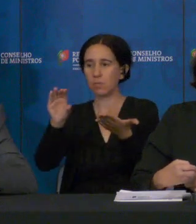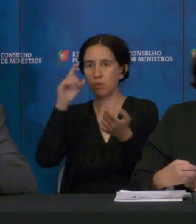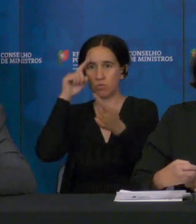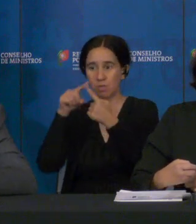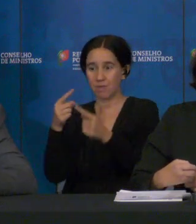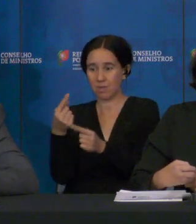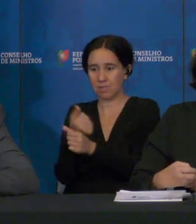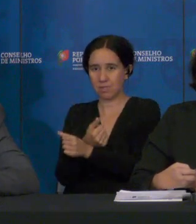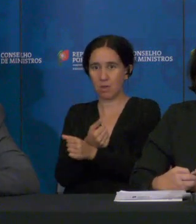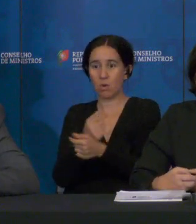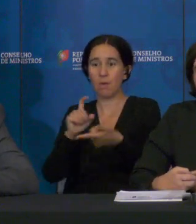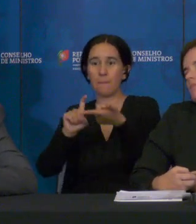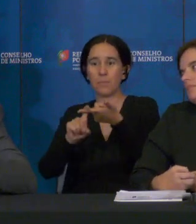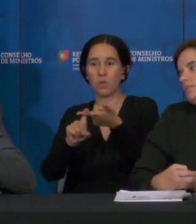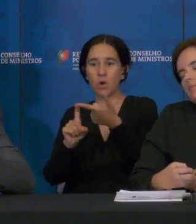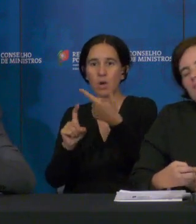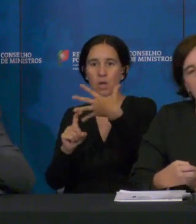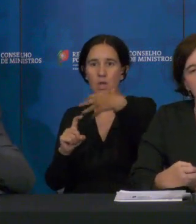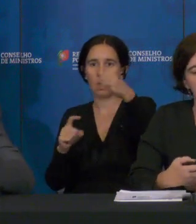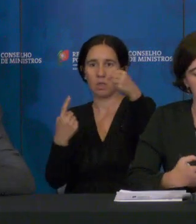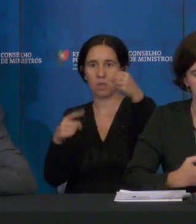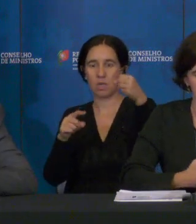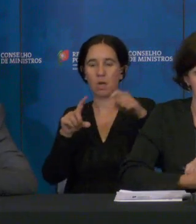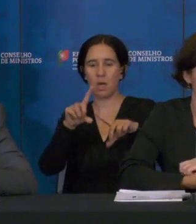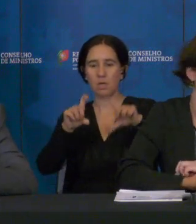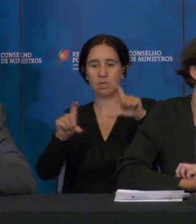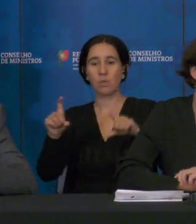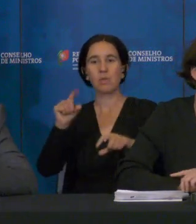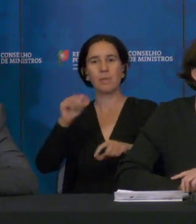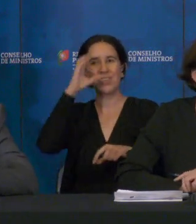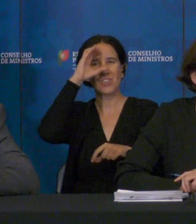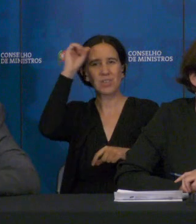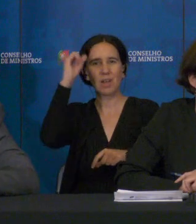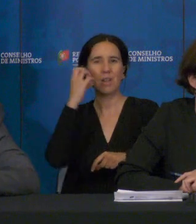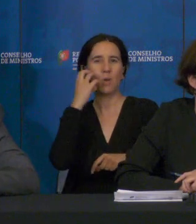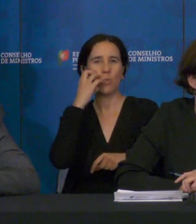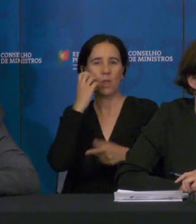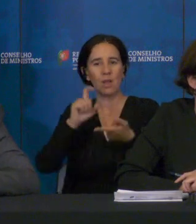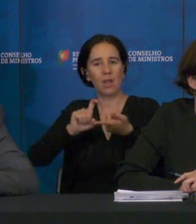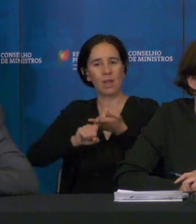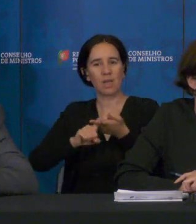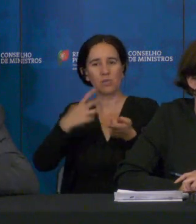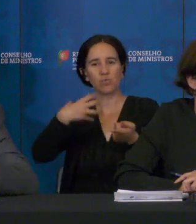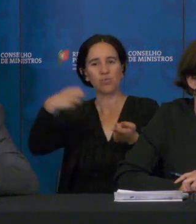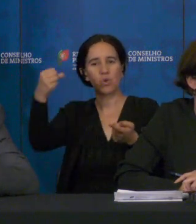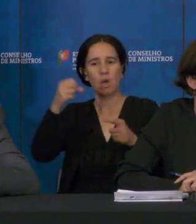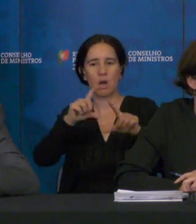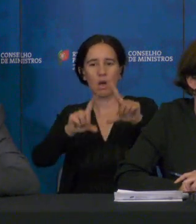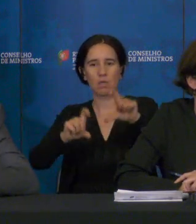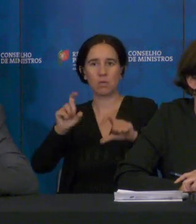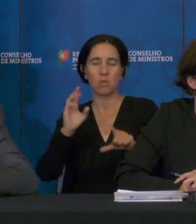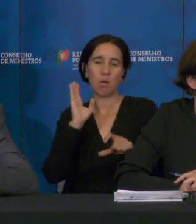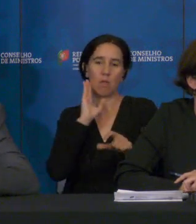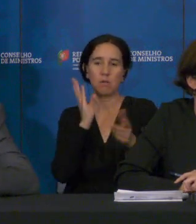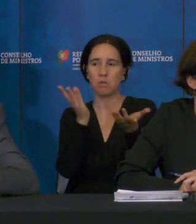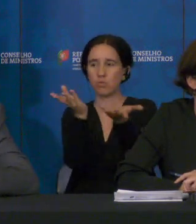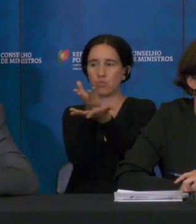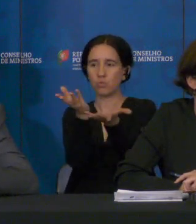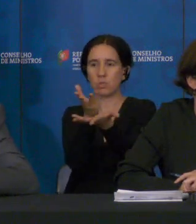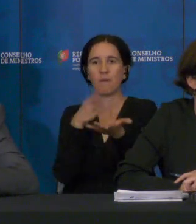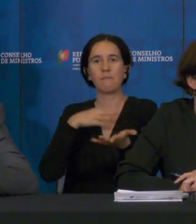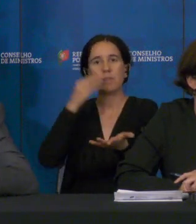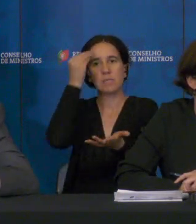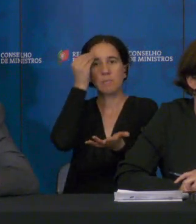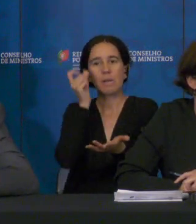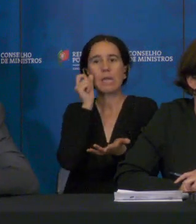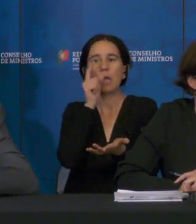aquisição e que têm penhor sobre as ações, e o Estado angolano que tem um arresto sobre estas mesmas ações, tem que haver uma discussão para se saber quem